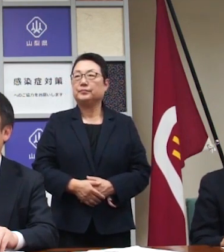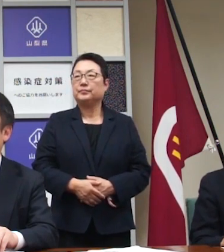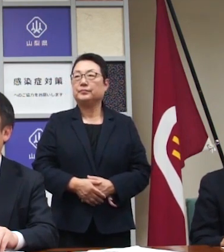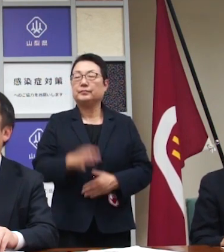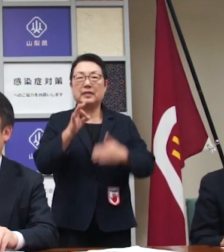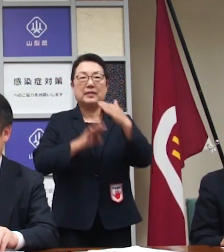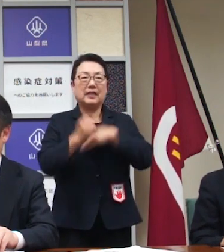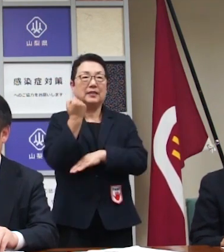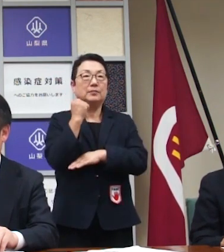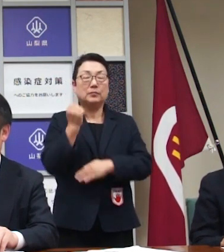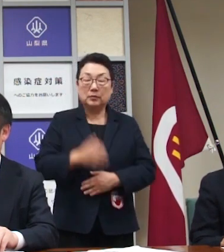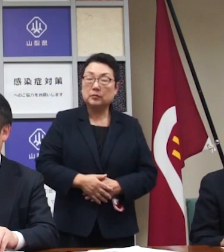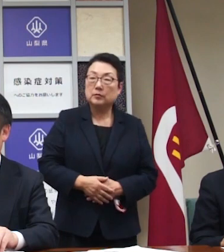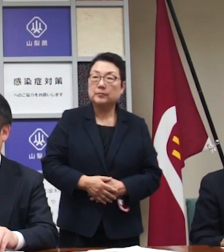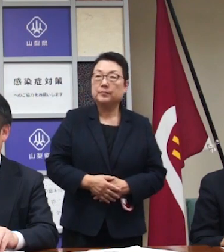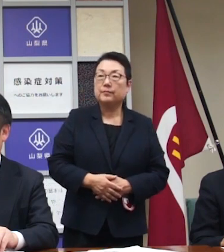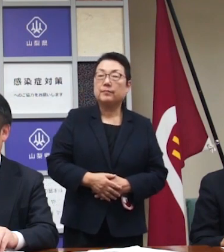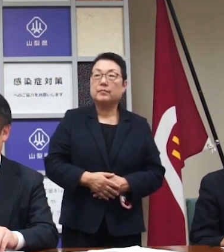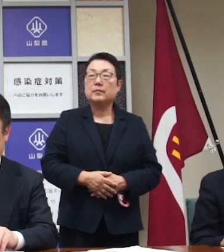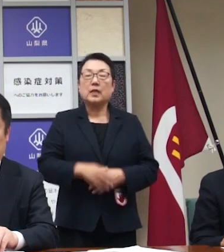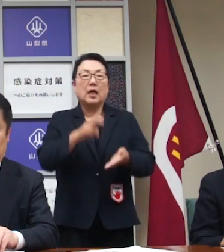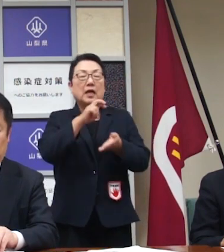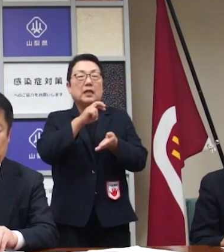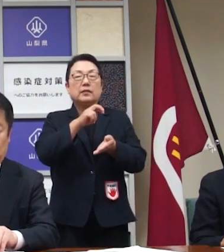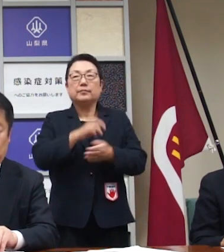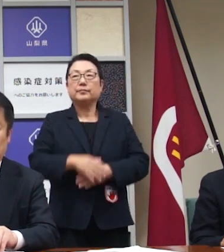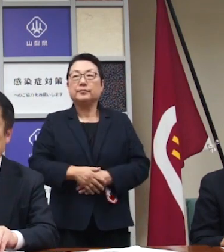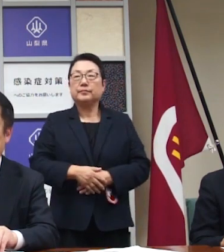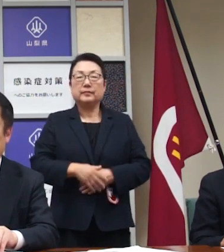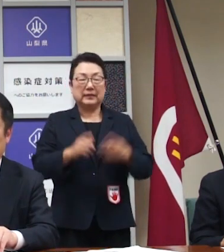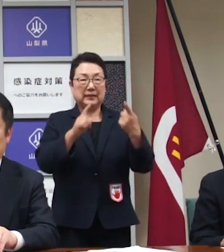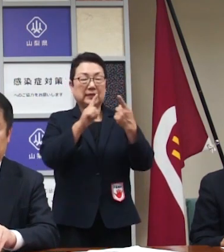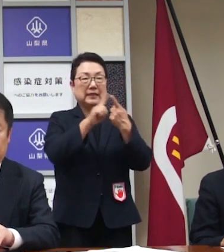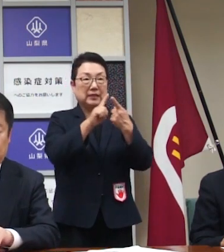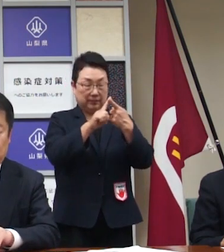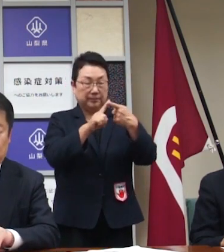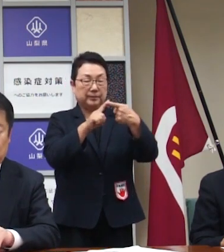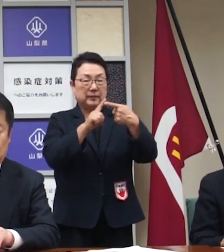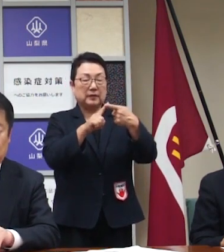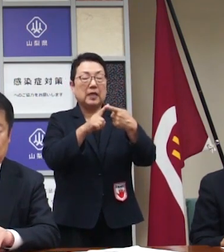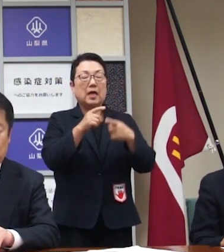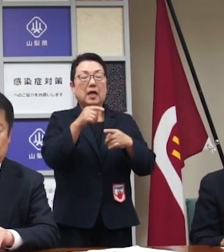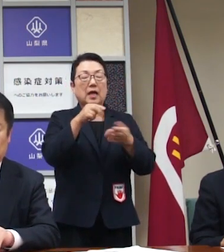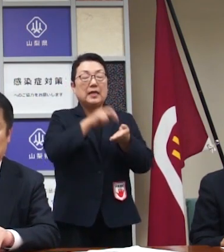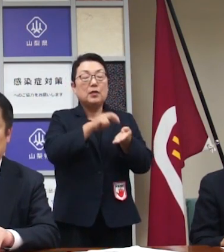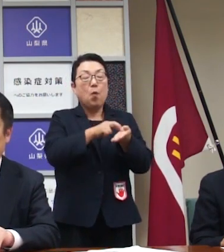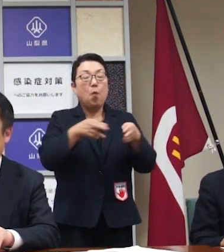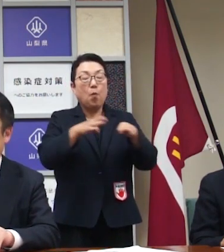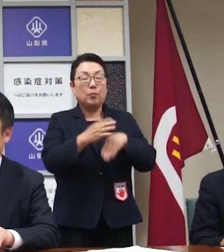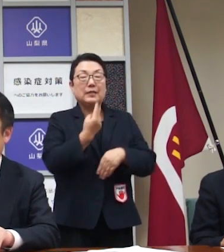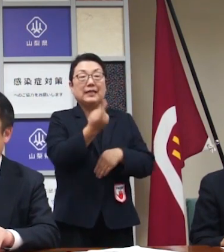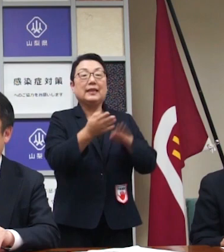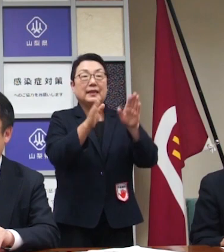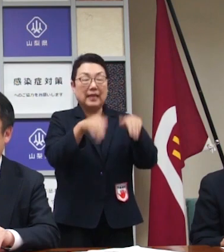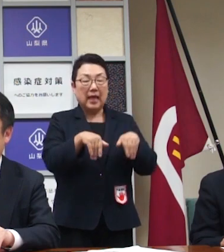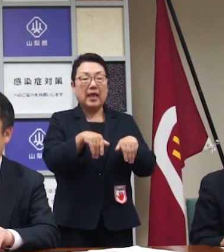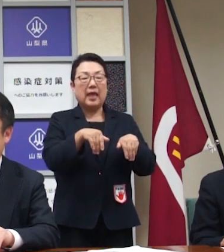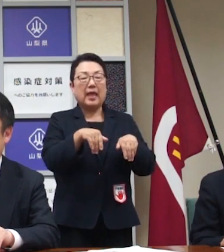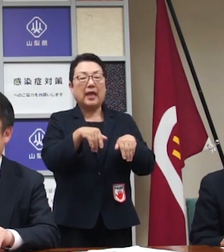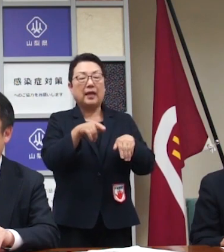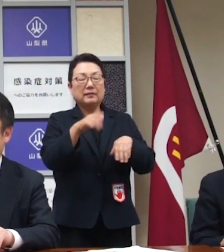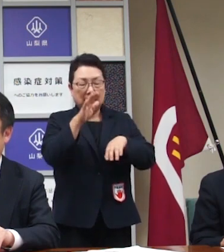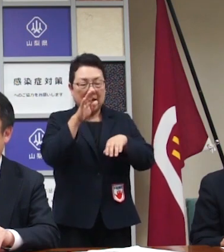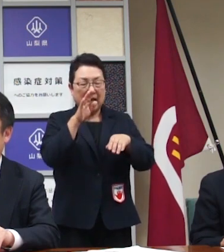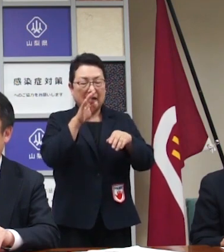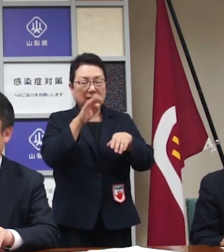朝日新聞吉田ですけれども、最初に医療機関、一の方ですね、医療機関 A を受診して、そこで適切な防護が出され